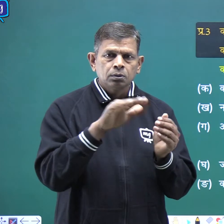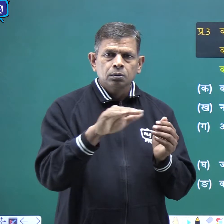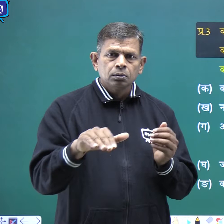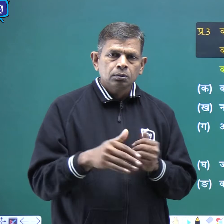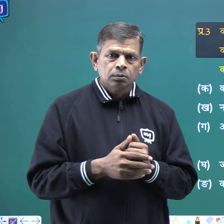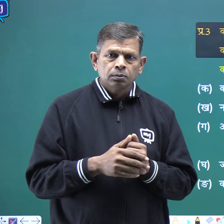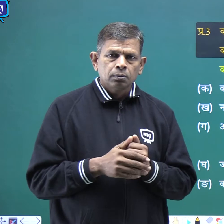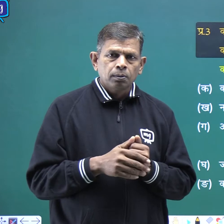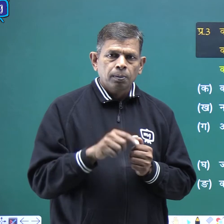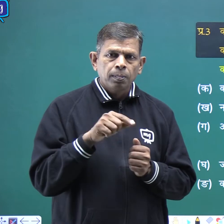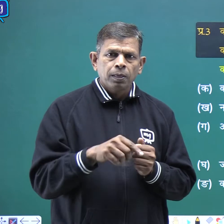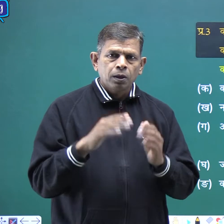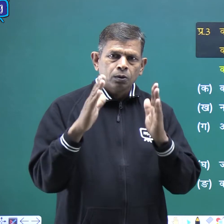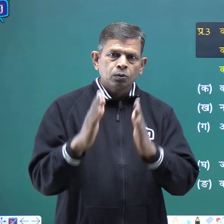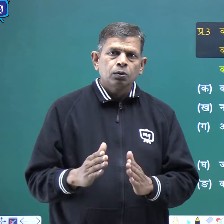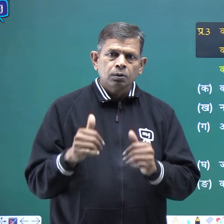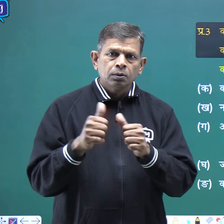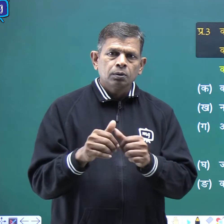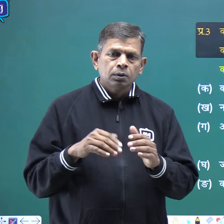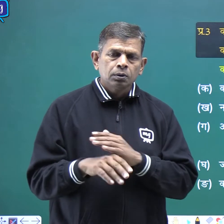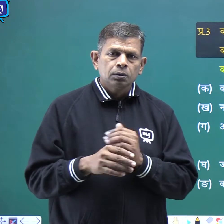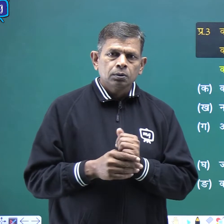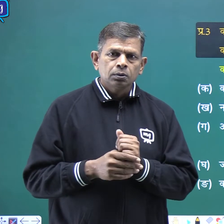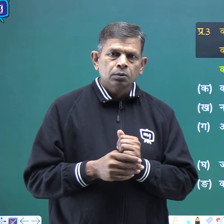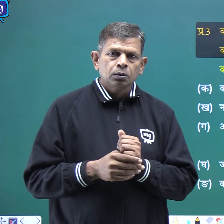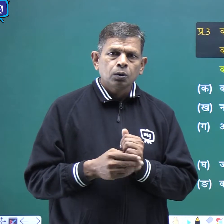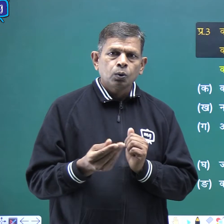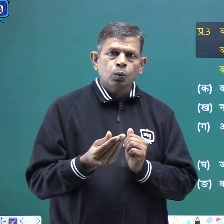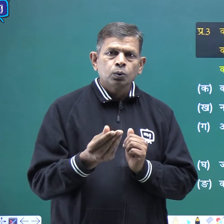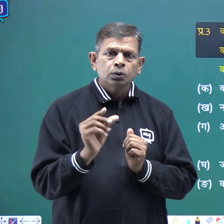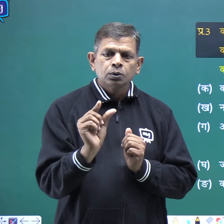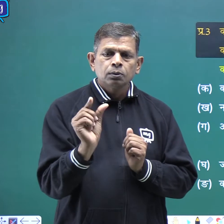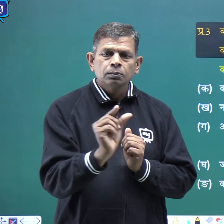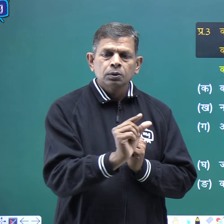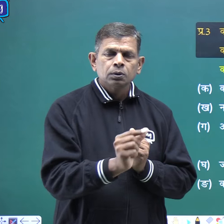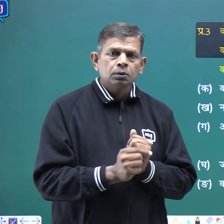बच्चों, यहाँ कॉलम ए में कुछ शब्द दिए गए हैं